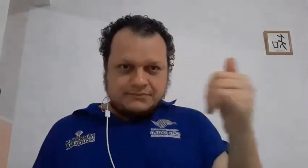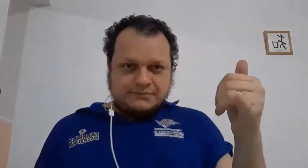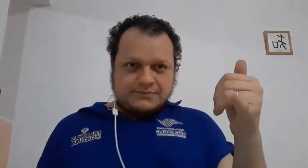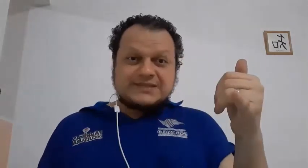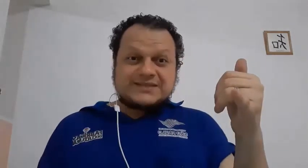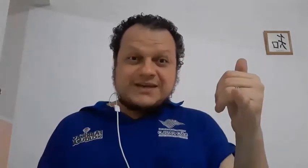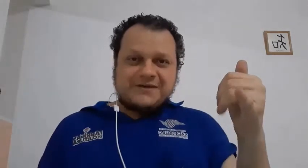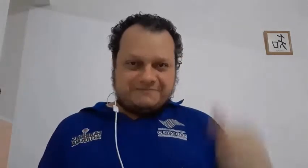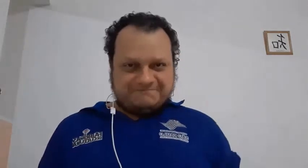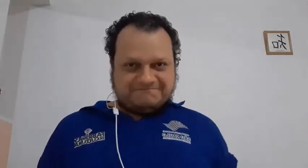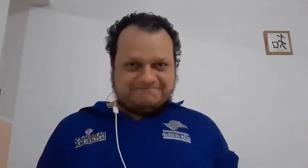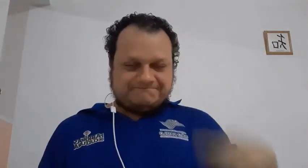Z,